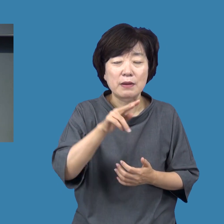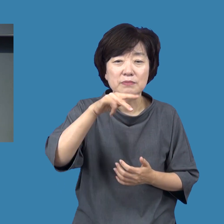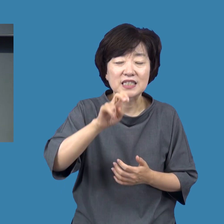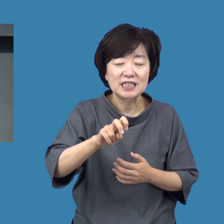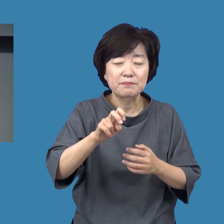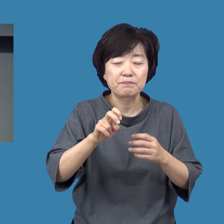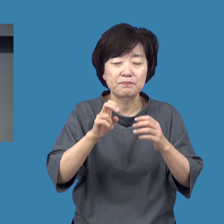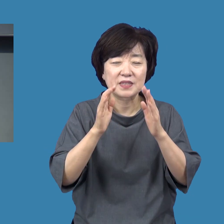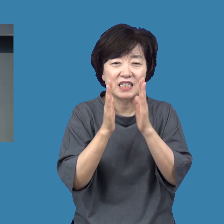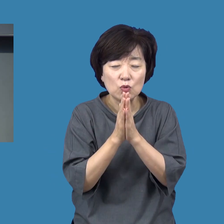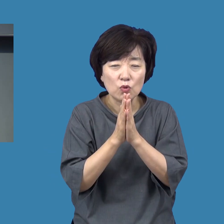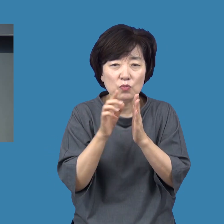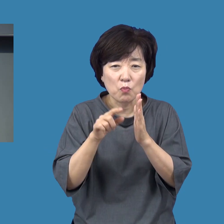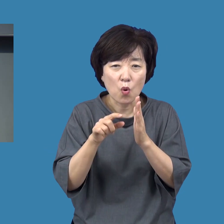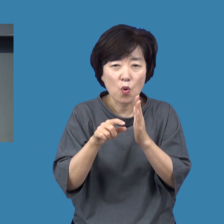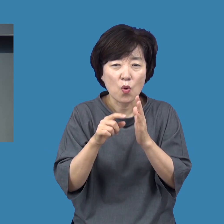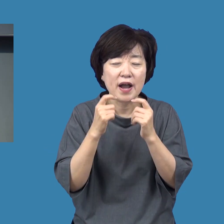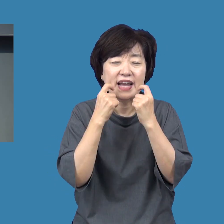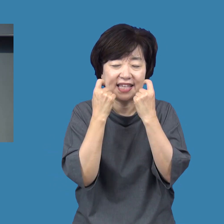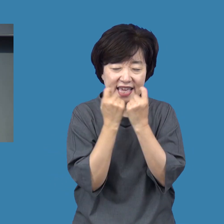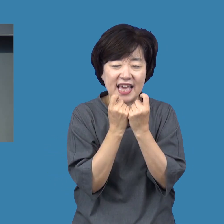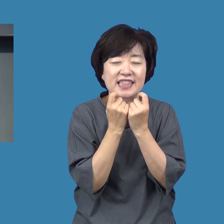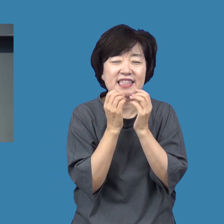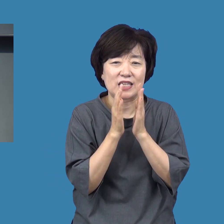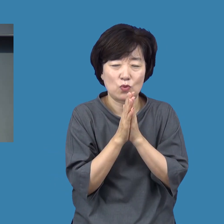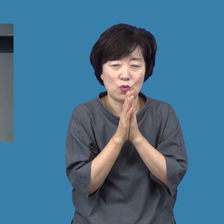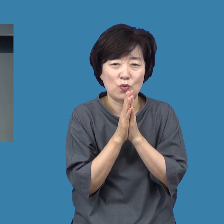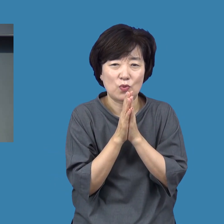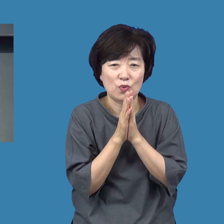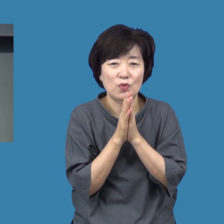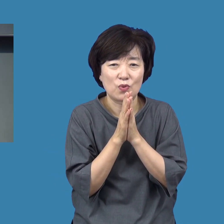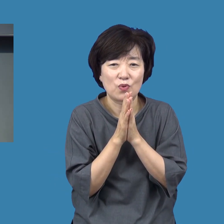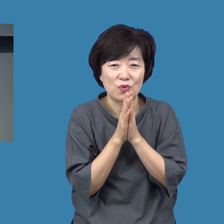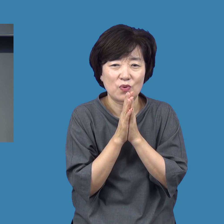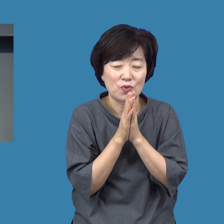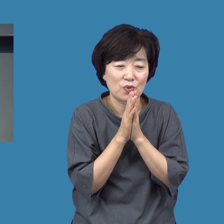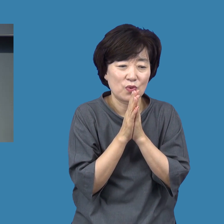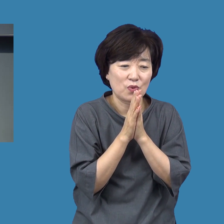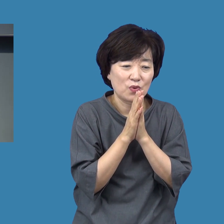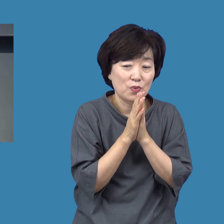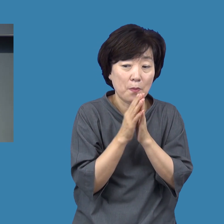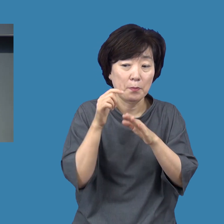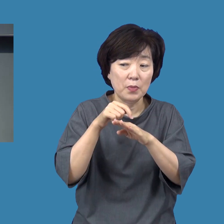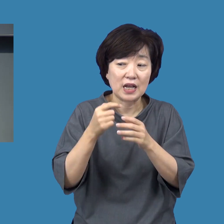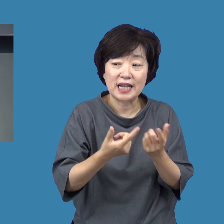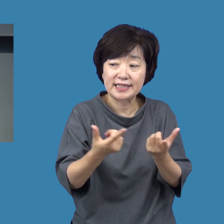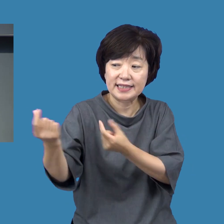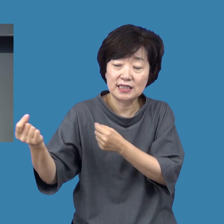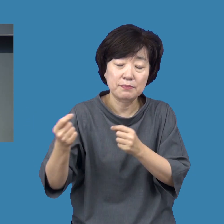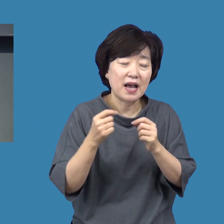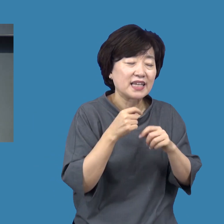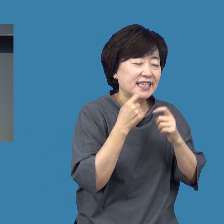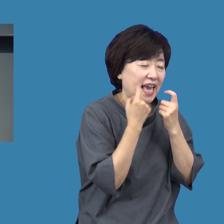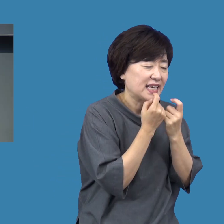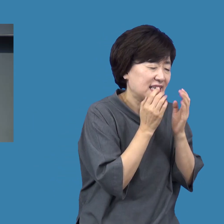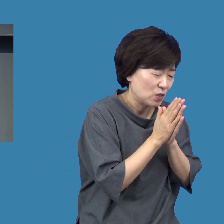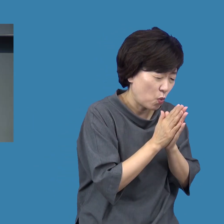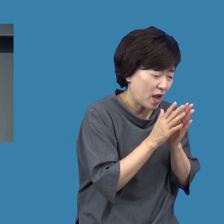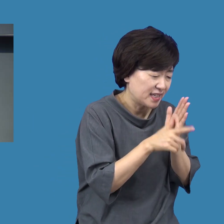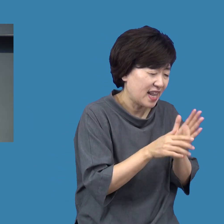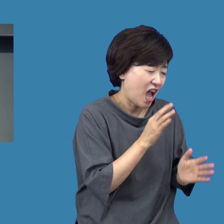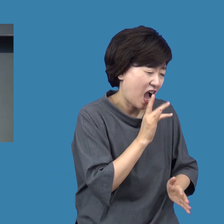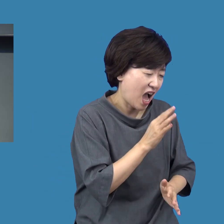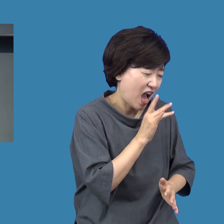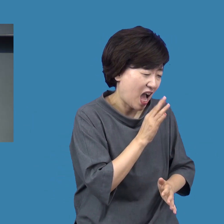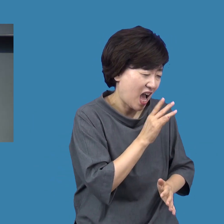모여 있다는 거지 사실은 개인적으로 기도하는 거거든. 이 차이를 여러분 명확히 아시겠습니까? 근데 우리가 용어가 막 헷갈려가지고 다 같이